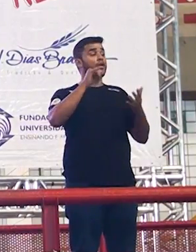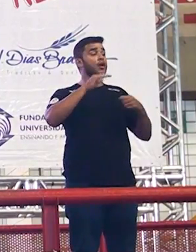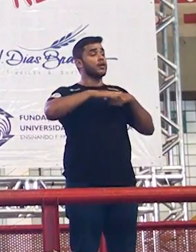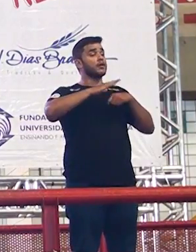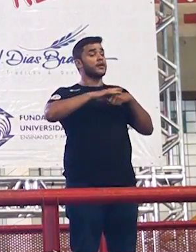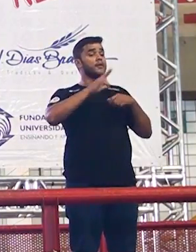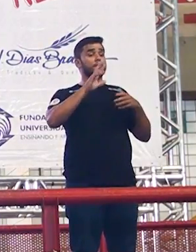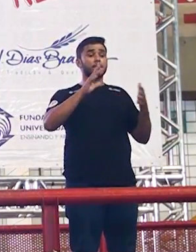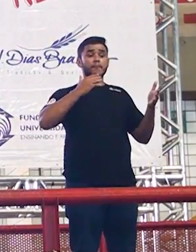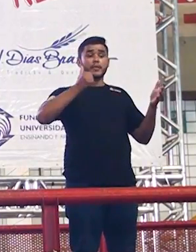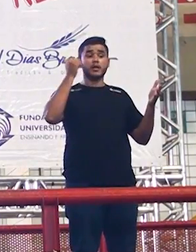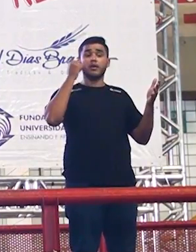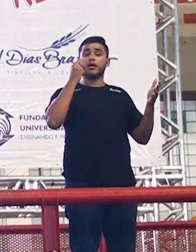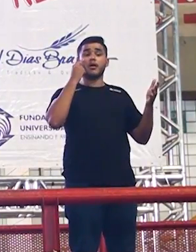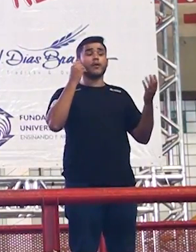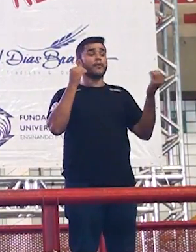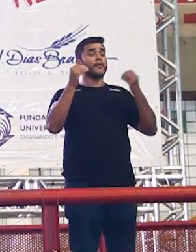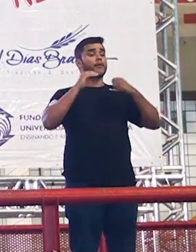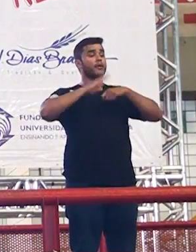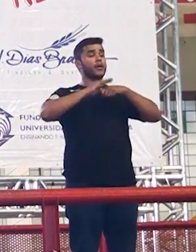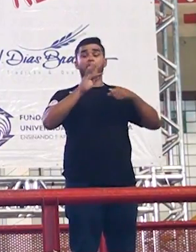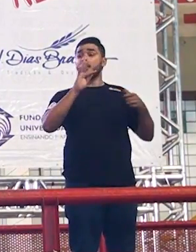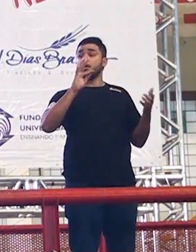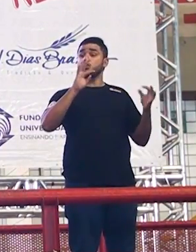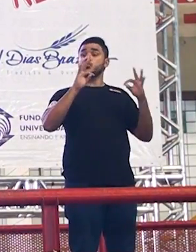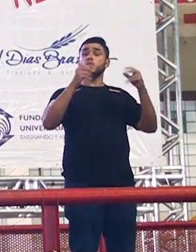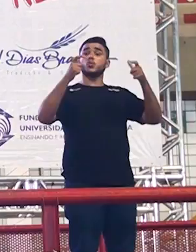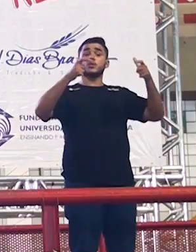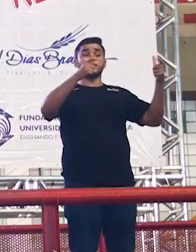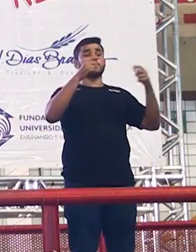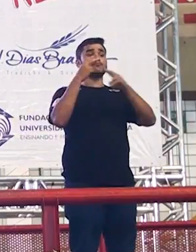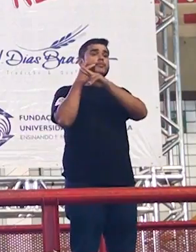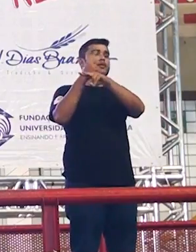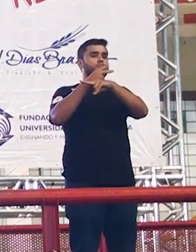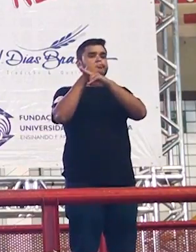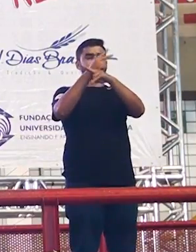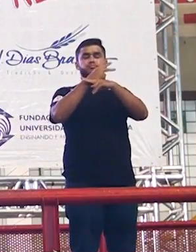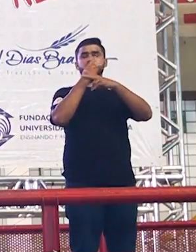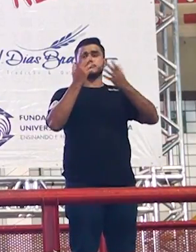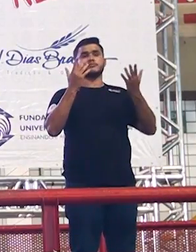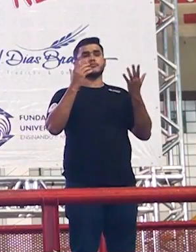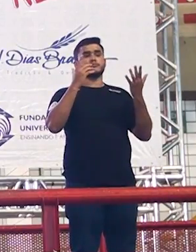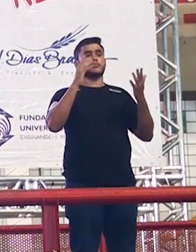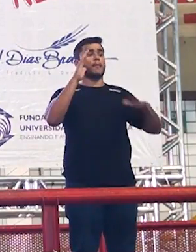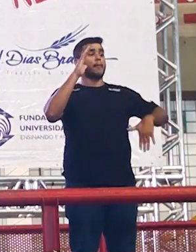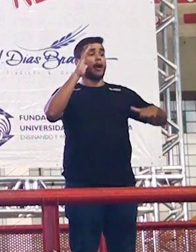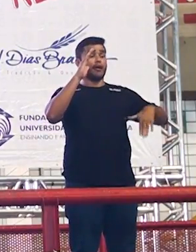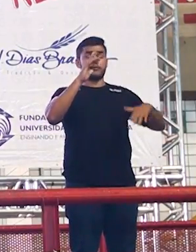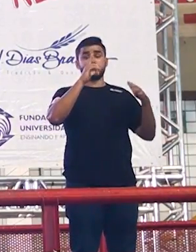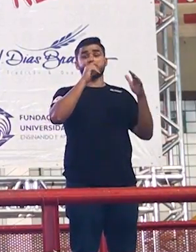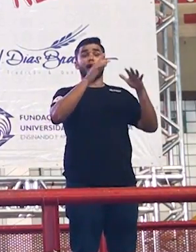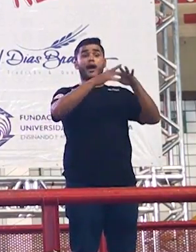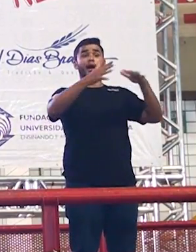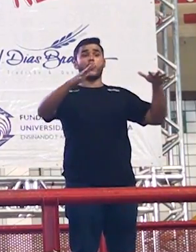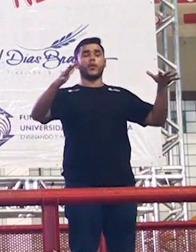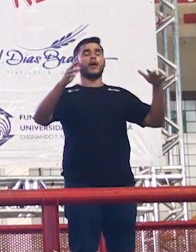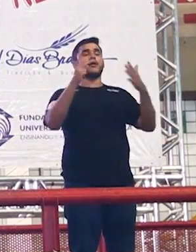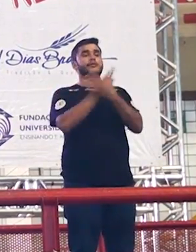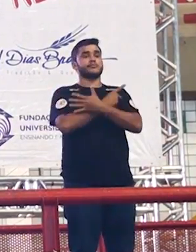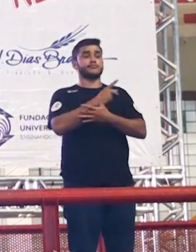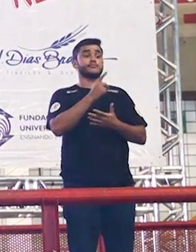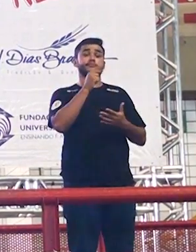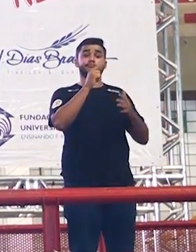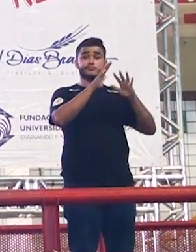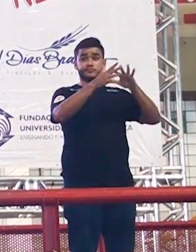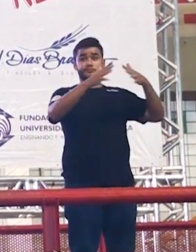instaladas. Onde é que essas usinas eólicas são instaladas? Geralmente onde venta muito. Praia, litoral. E o que é que o